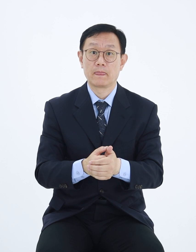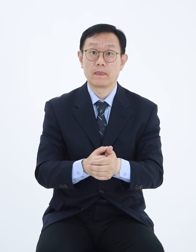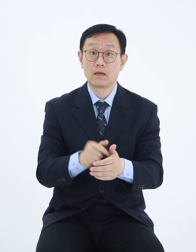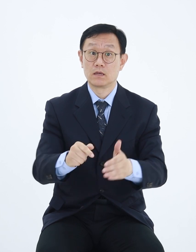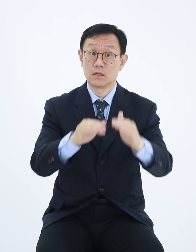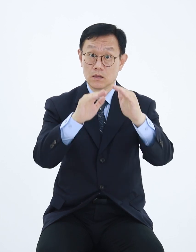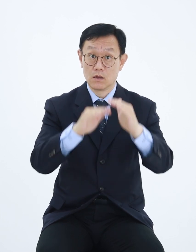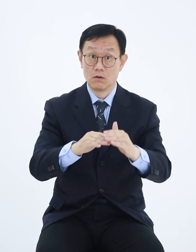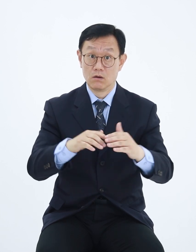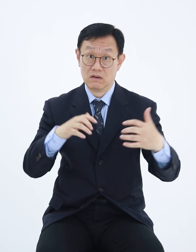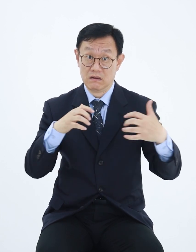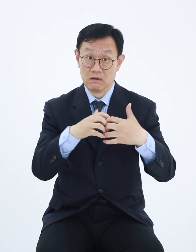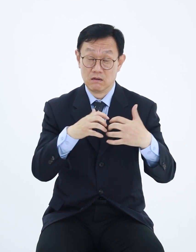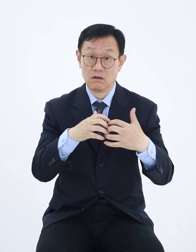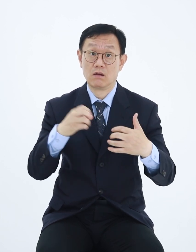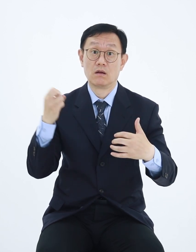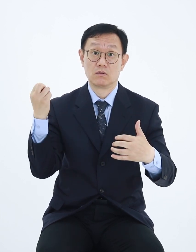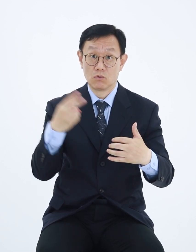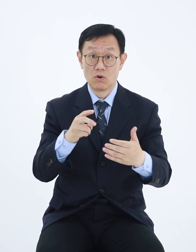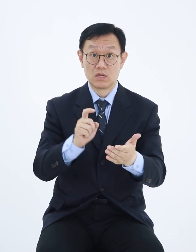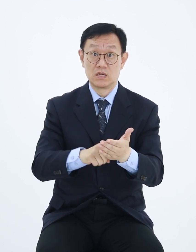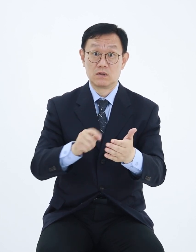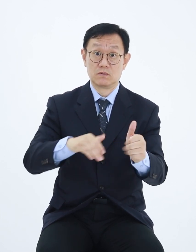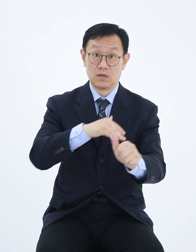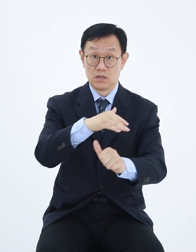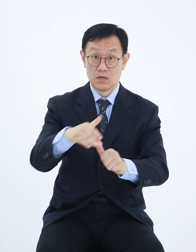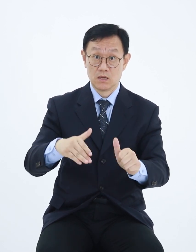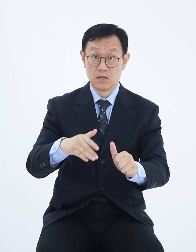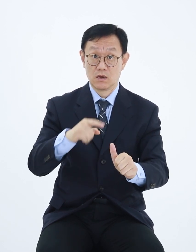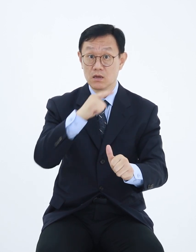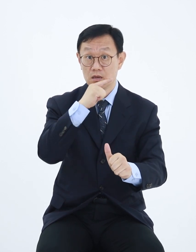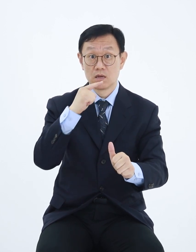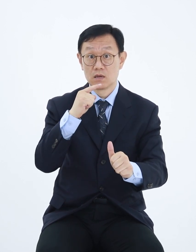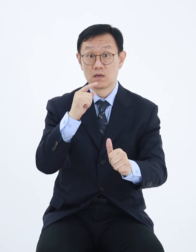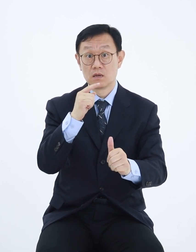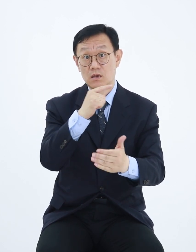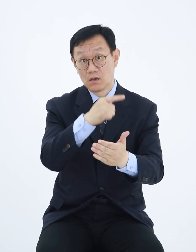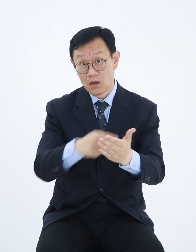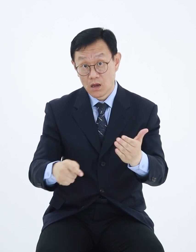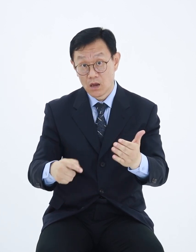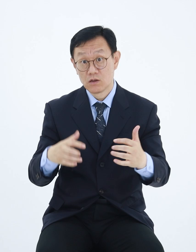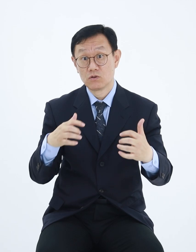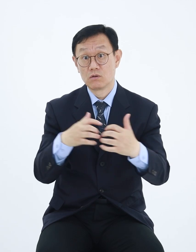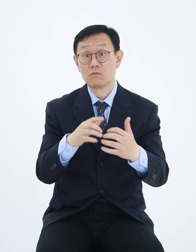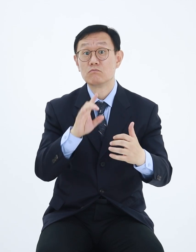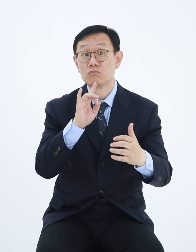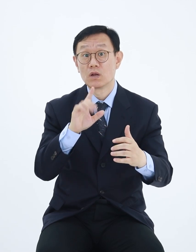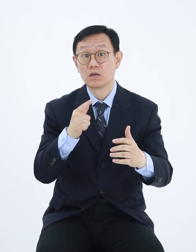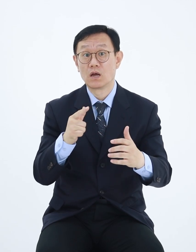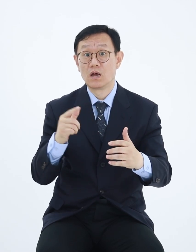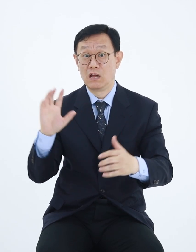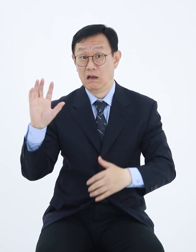무력 충돌, 인도적 긴급 사태 및 자연재해는 전쟁뿐 아니라 태풍이나 홍수 등의